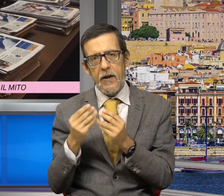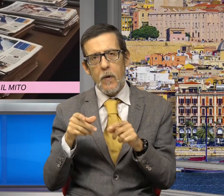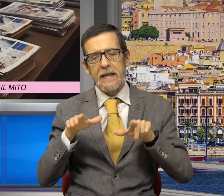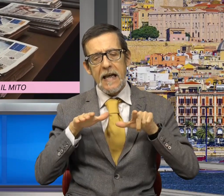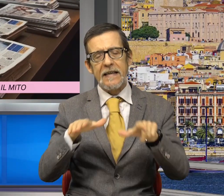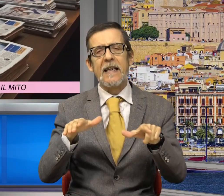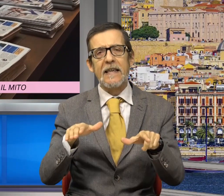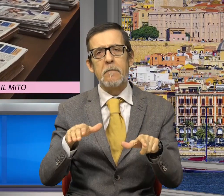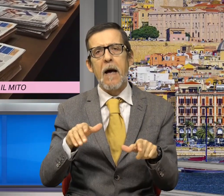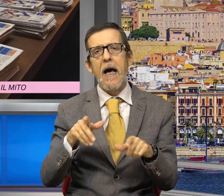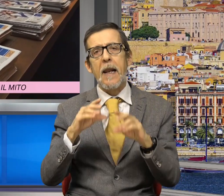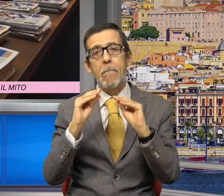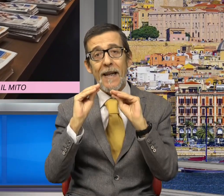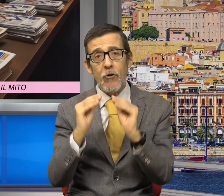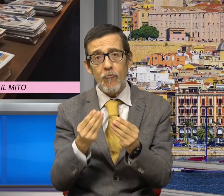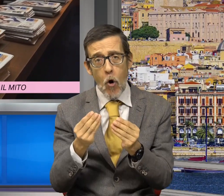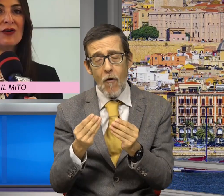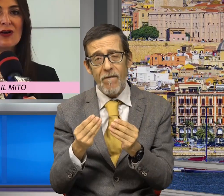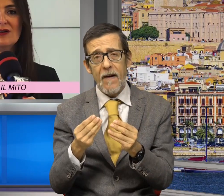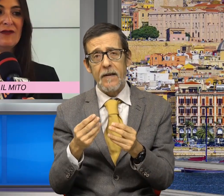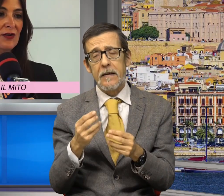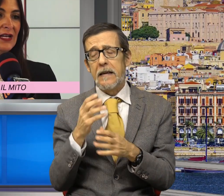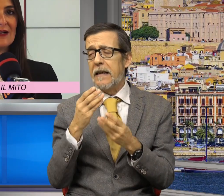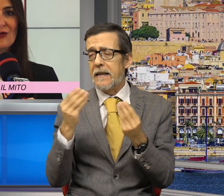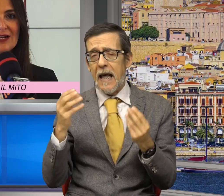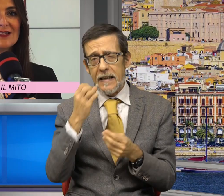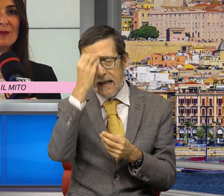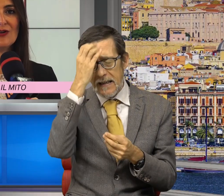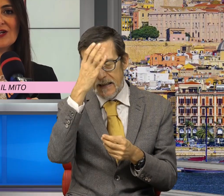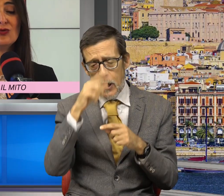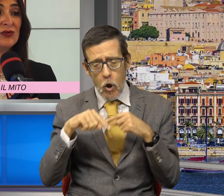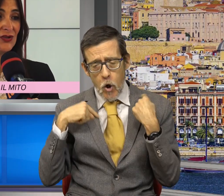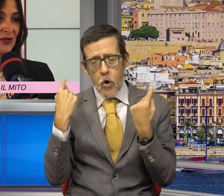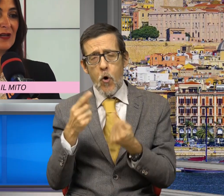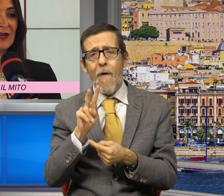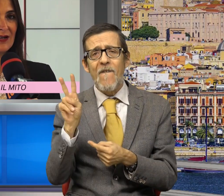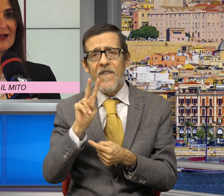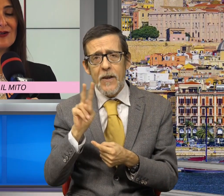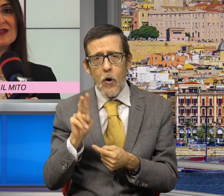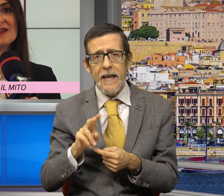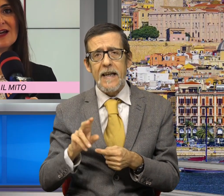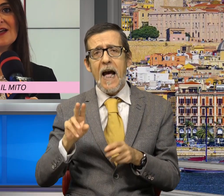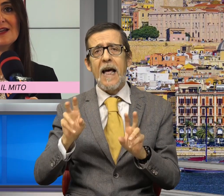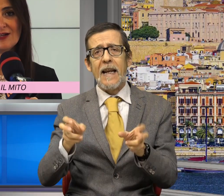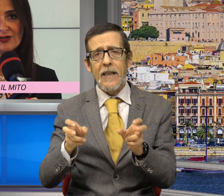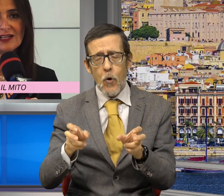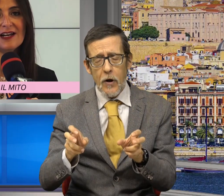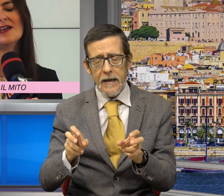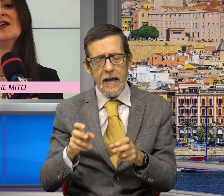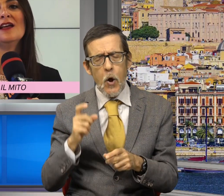giovani e a tantissime iniziative. Noi con Videolina e Radiolina saremo in onda tutti i giorni per raccontare e ricordare.